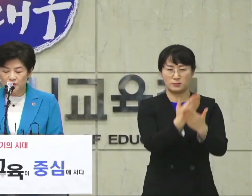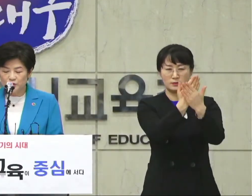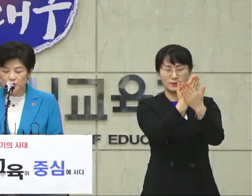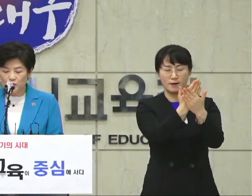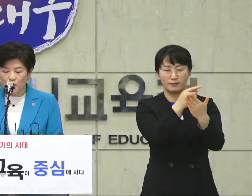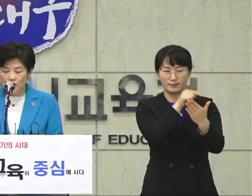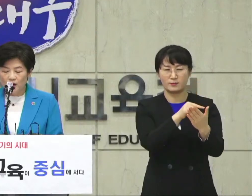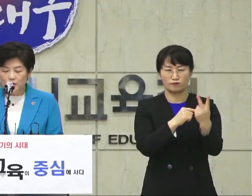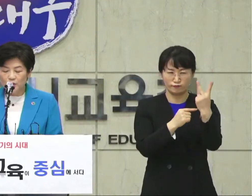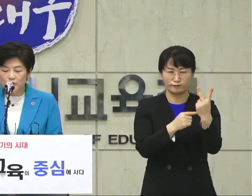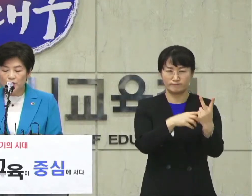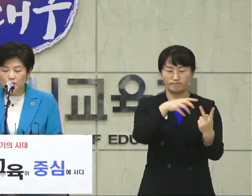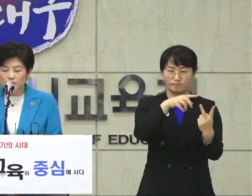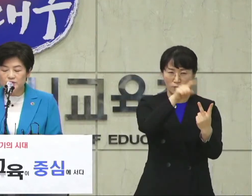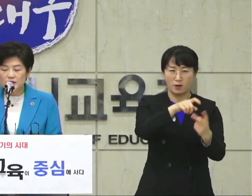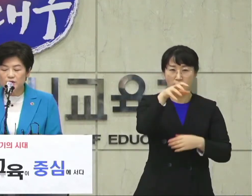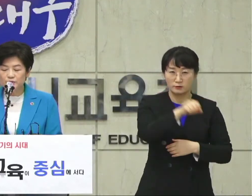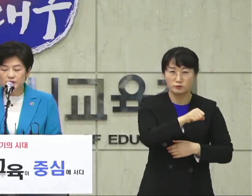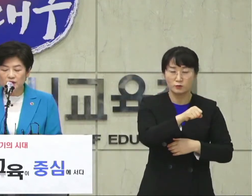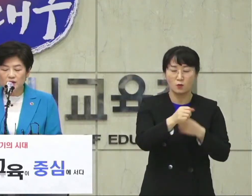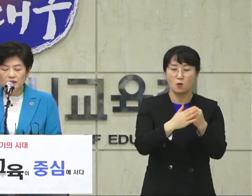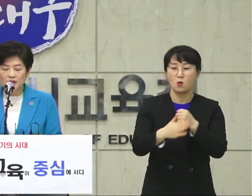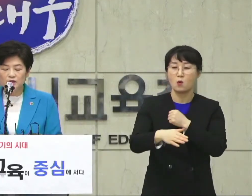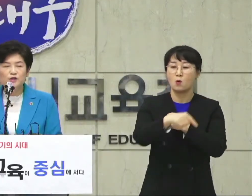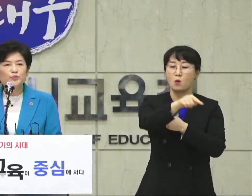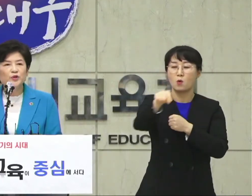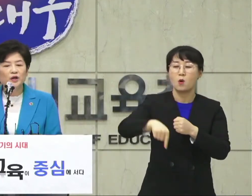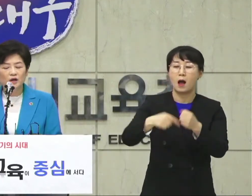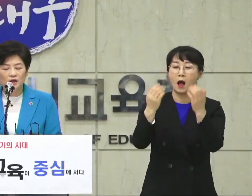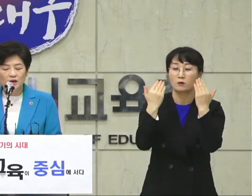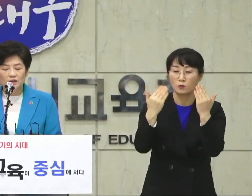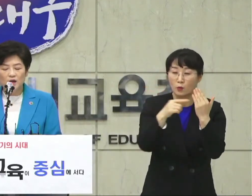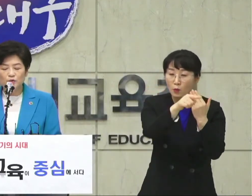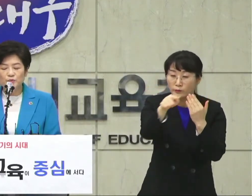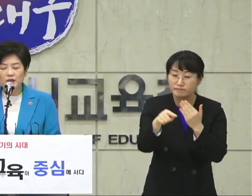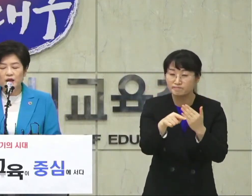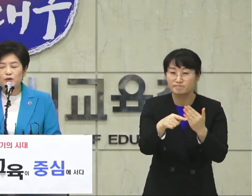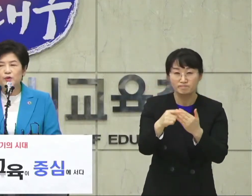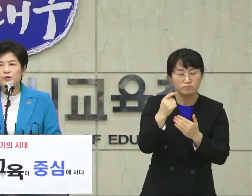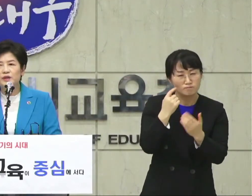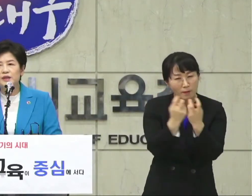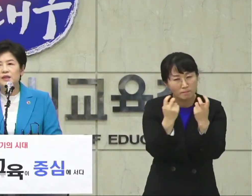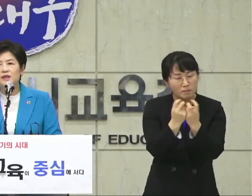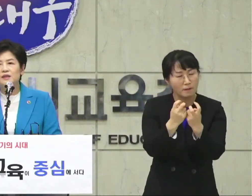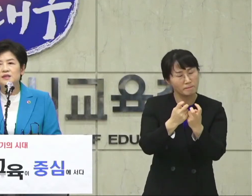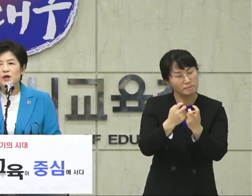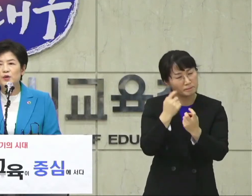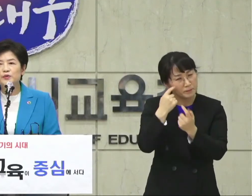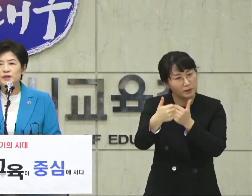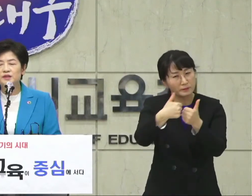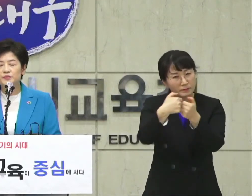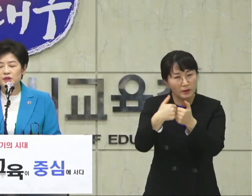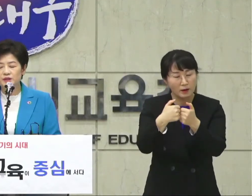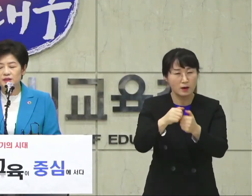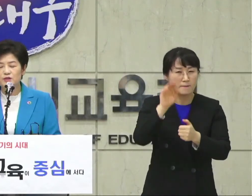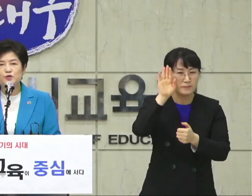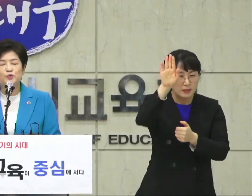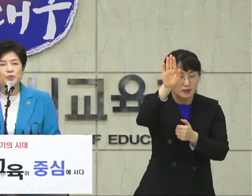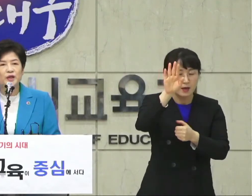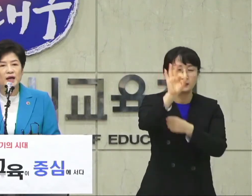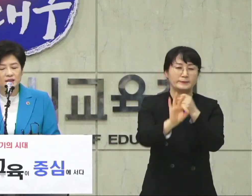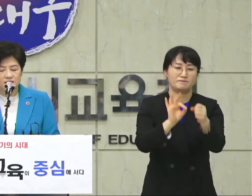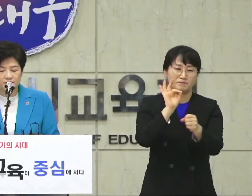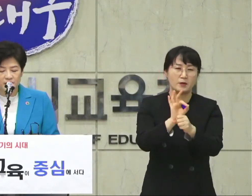성장을 중심에 두고 교육공동체로부터 길을 물어 대구 미래교육의 새로운